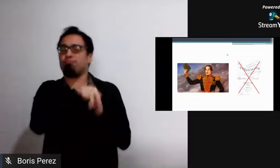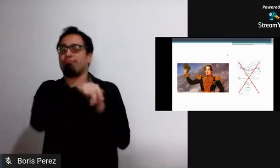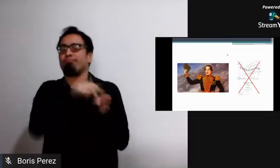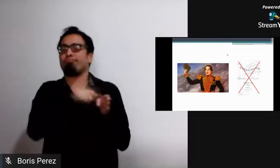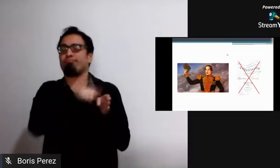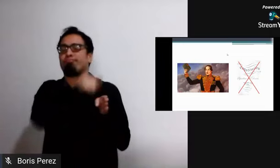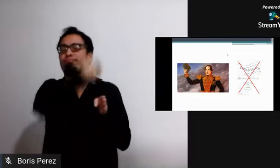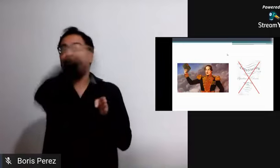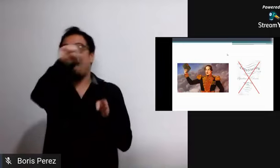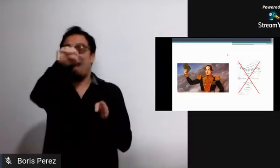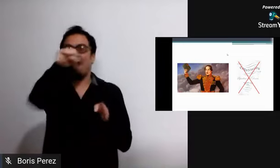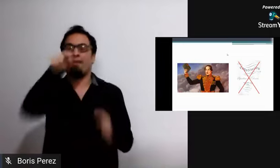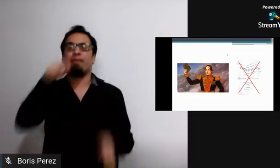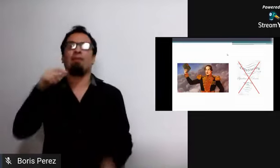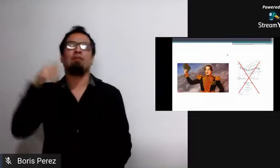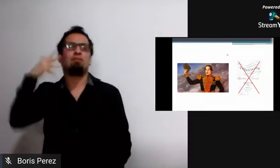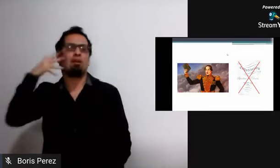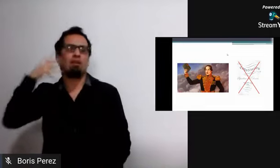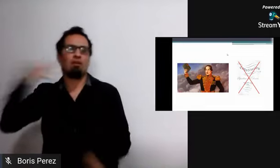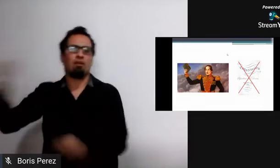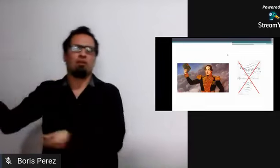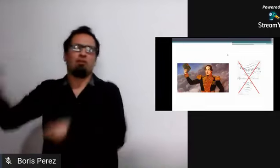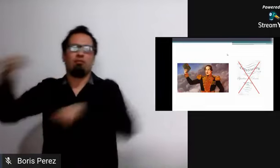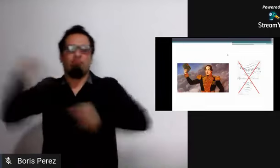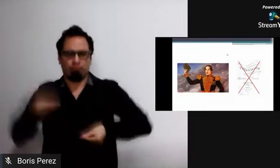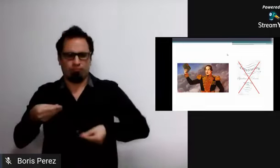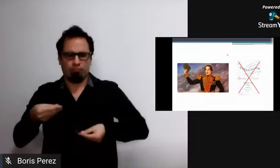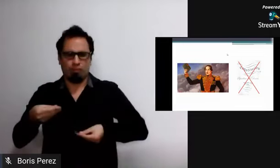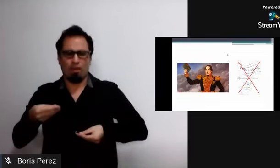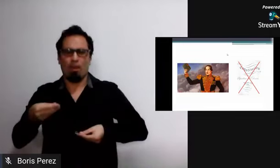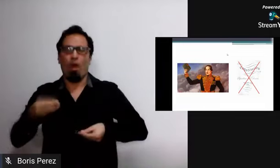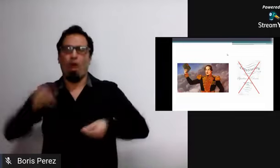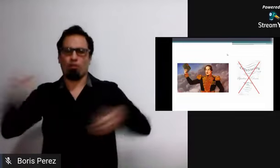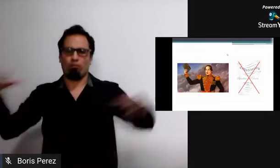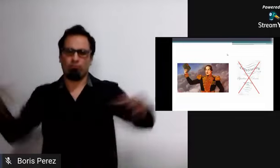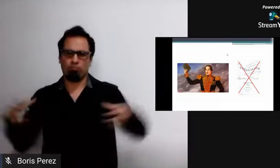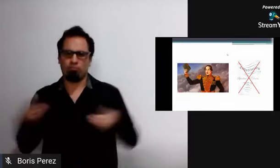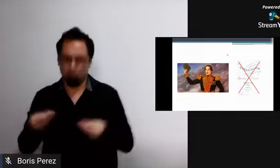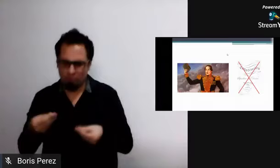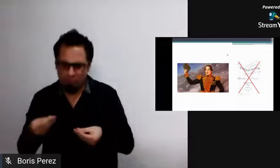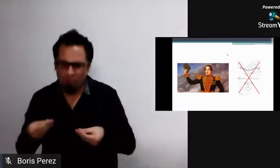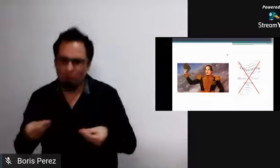que éste fallezca. Ese